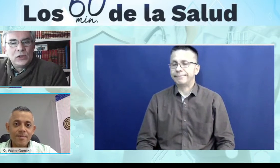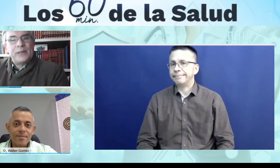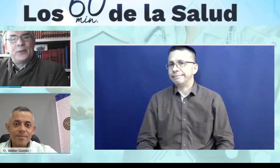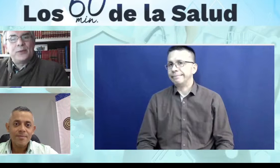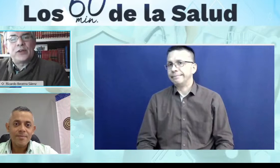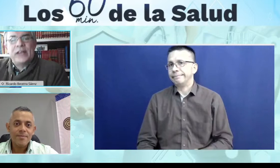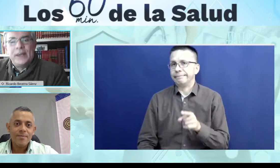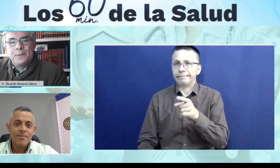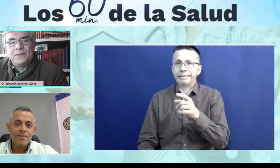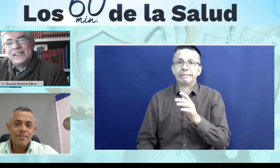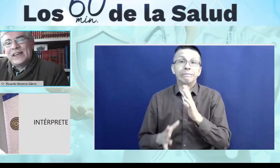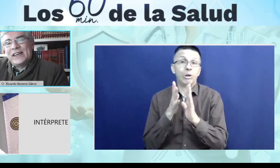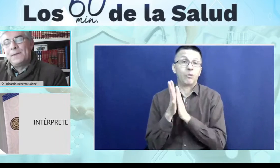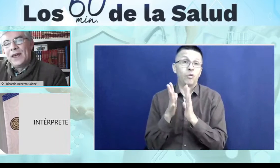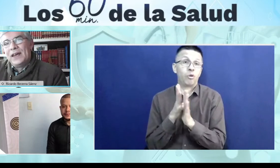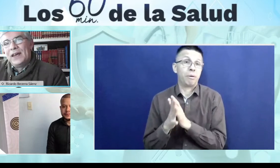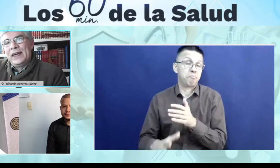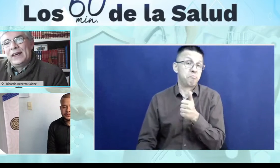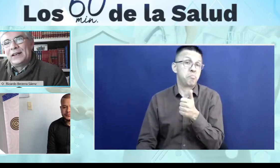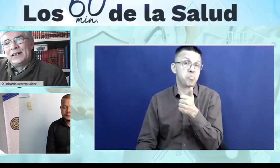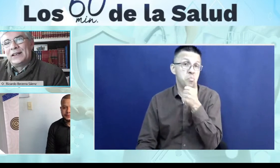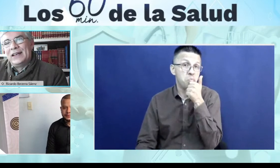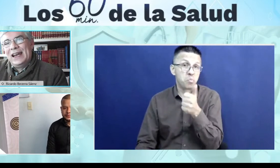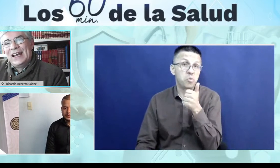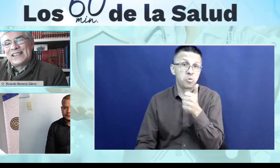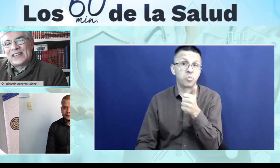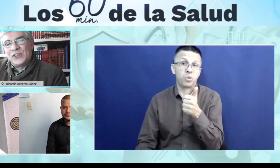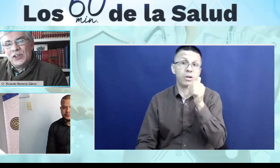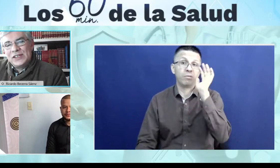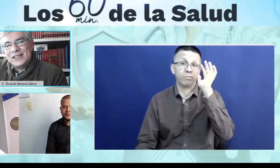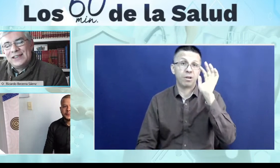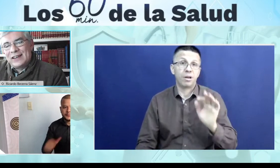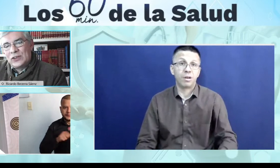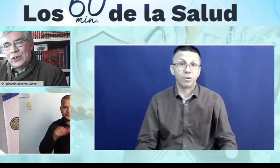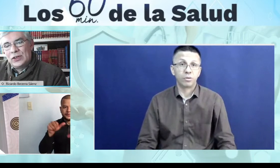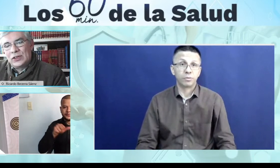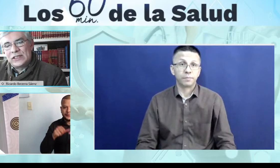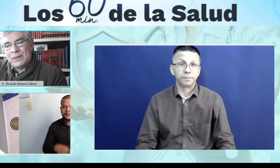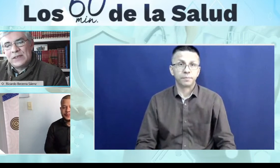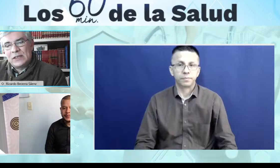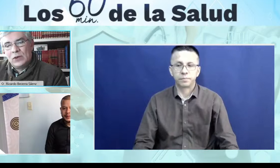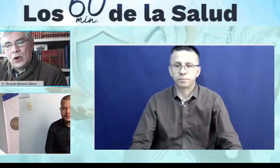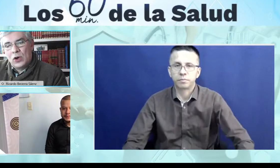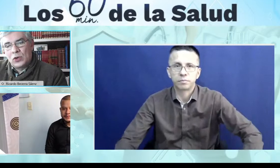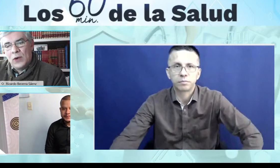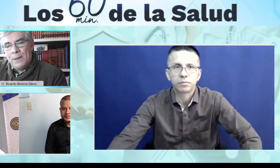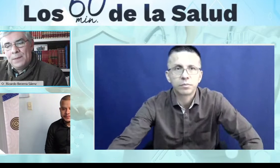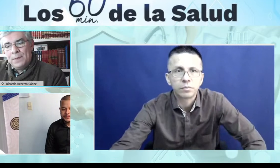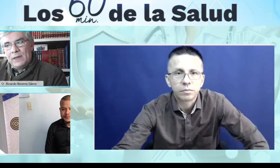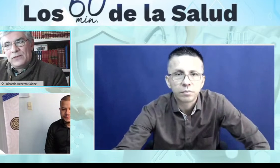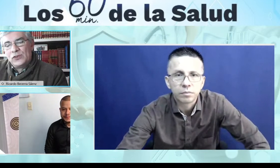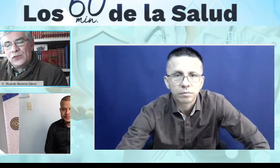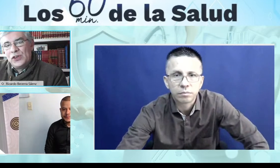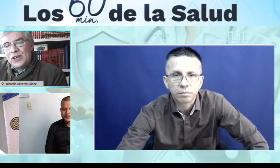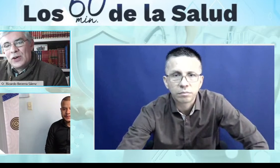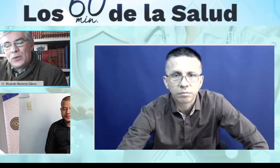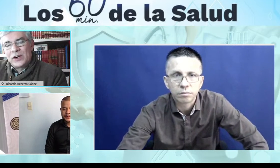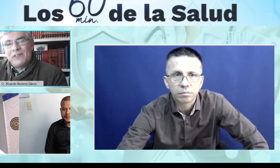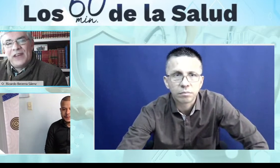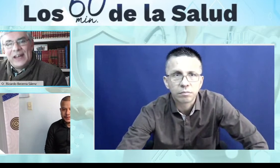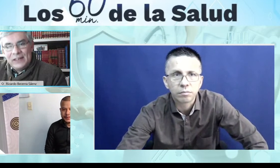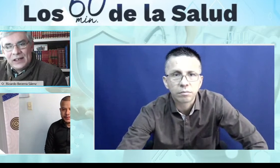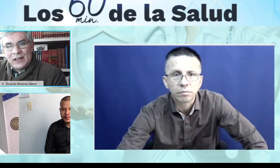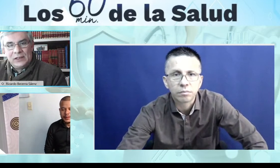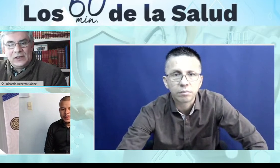buena noticia porque fíjese que las acciones en el territorio y lo que está pasando en Córdoba funciona como